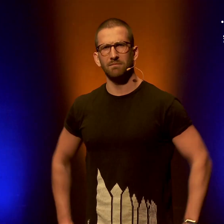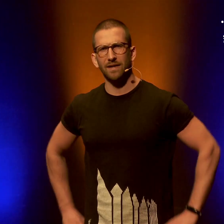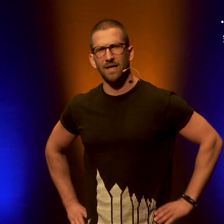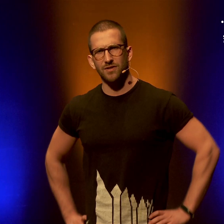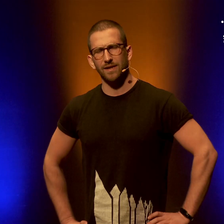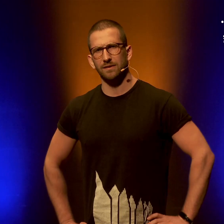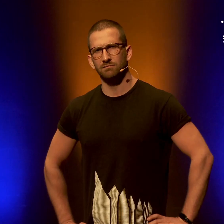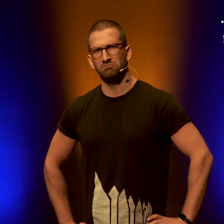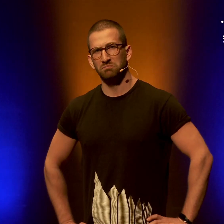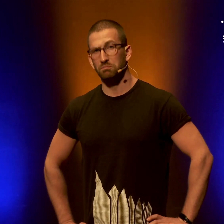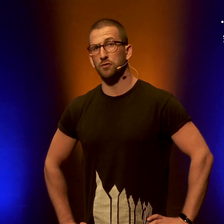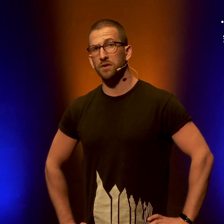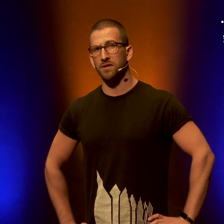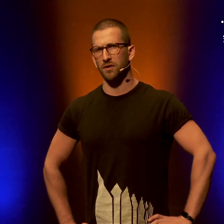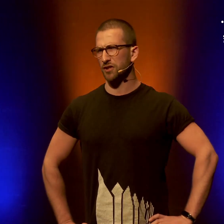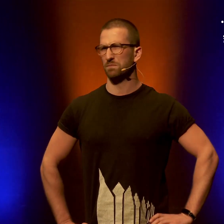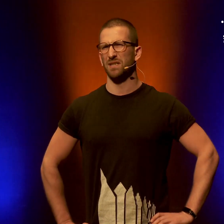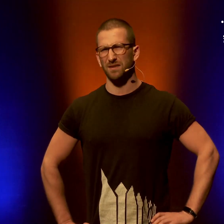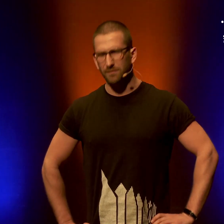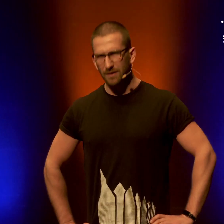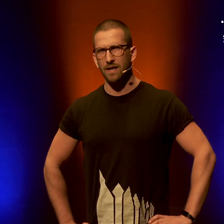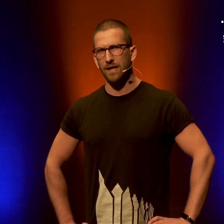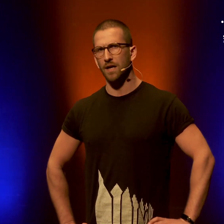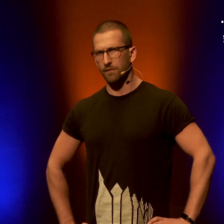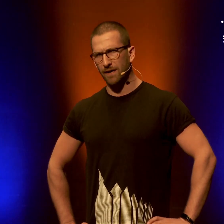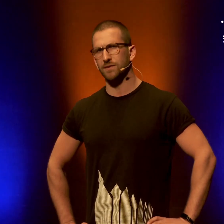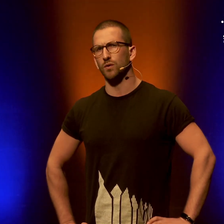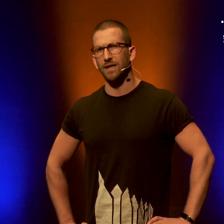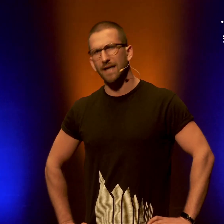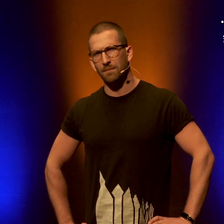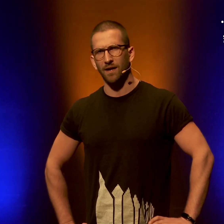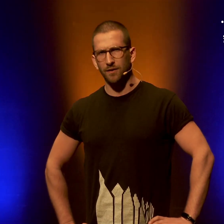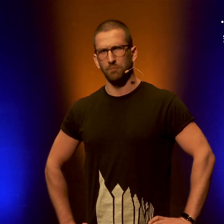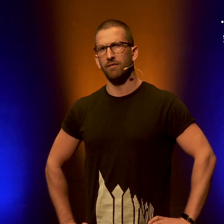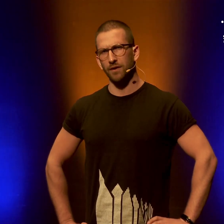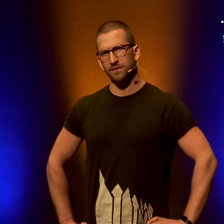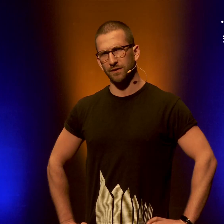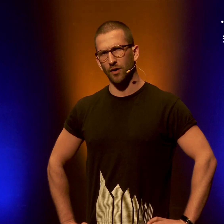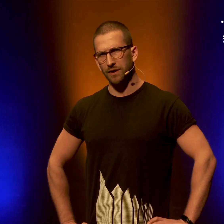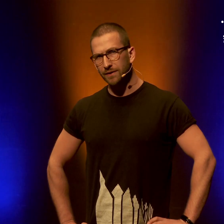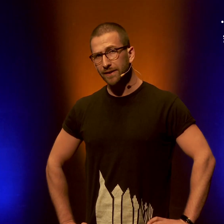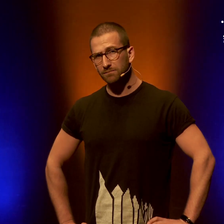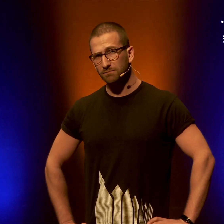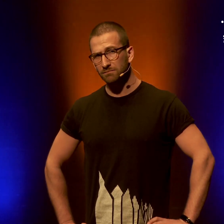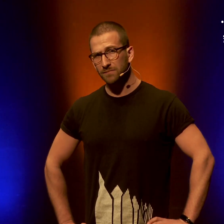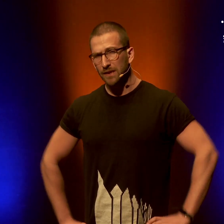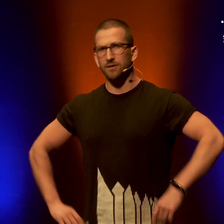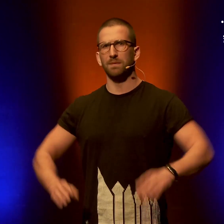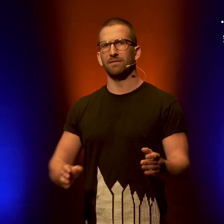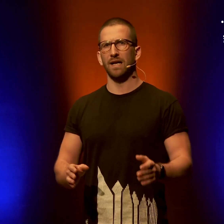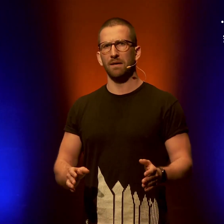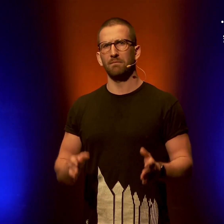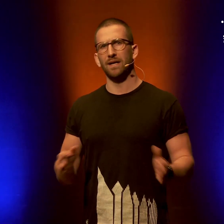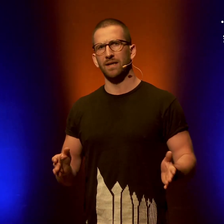Jak tam, marynarze? Poczuliście się chociaż przez chwilę jak Vasco da Gama dopływający do Indii?